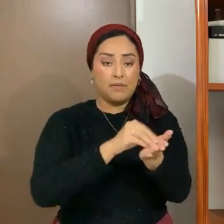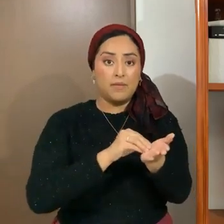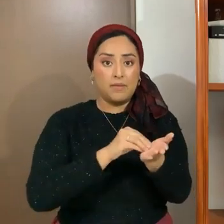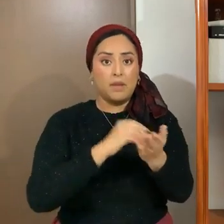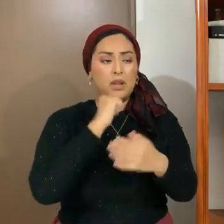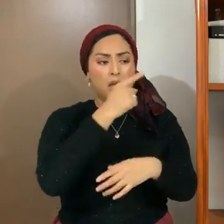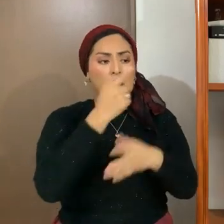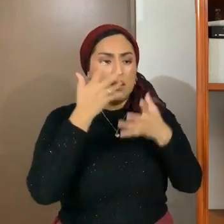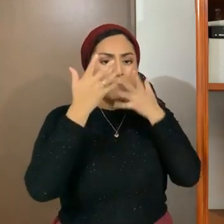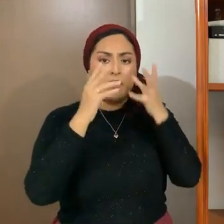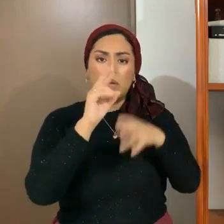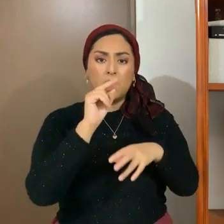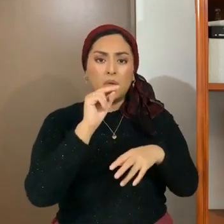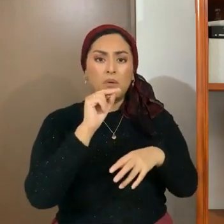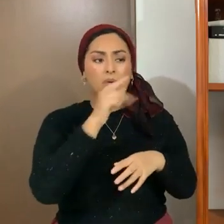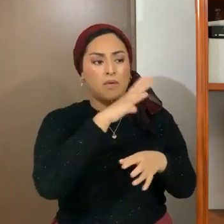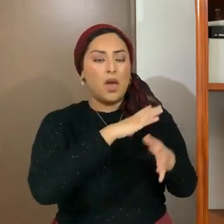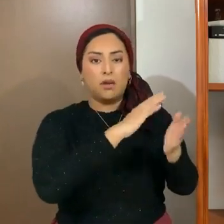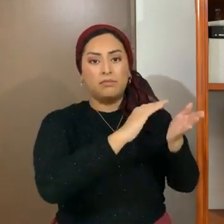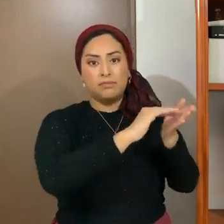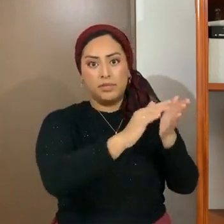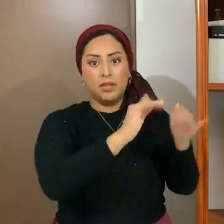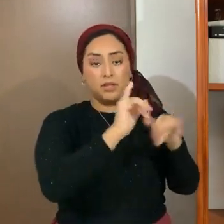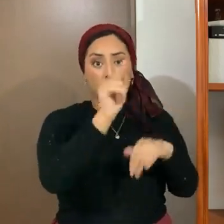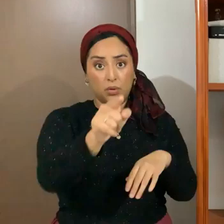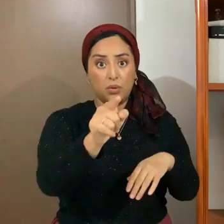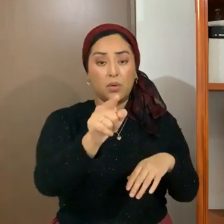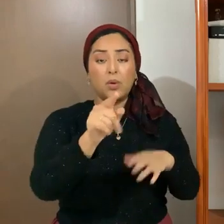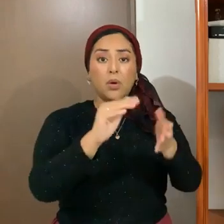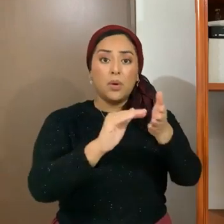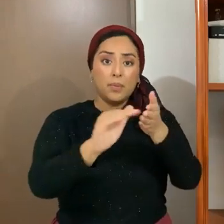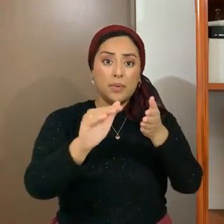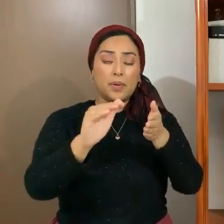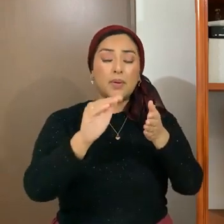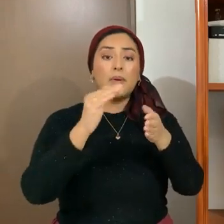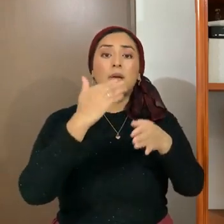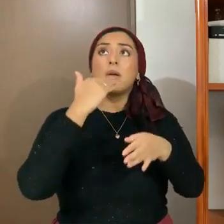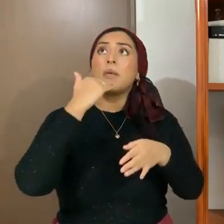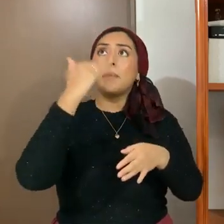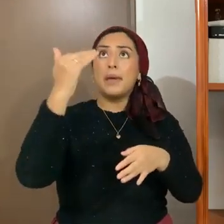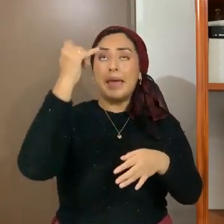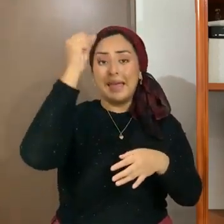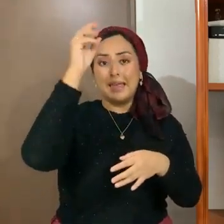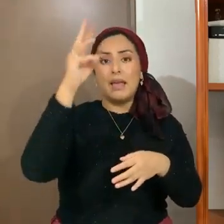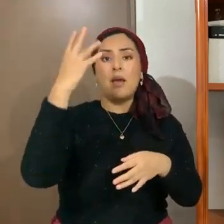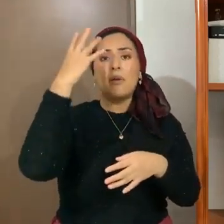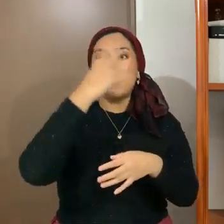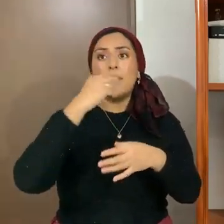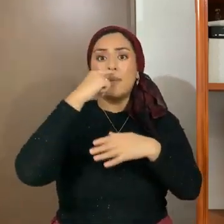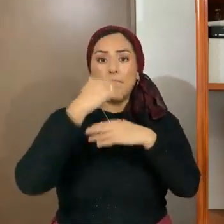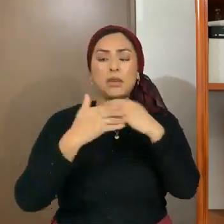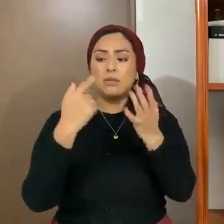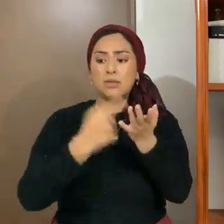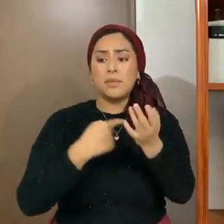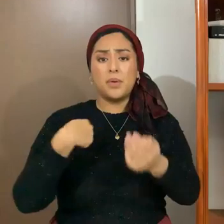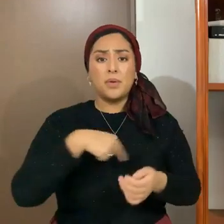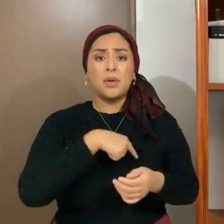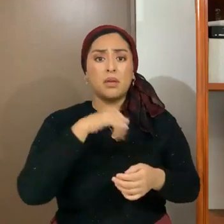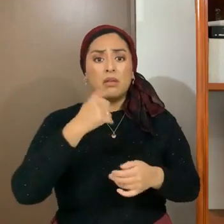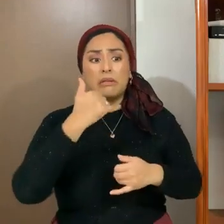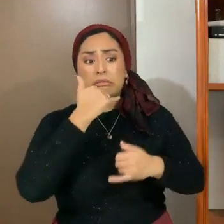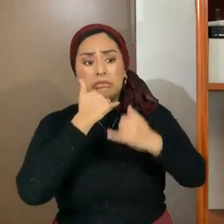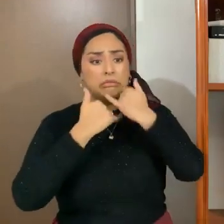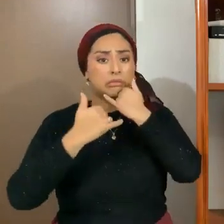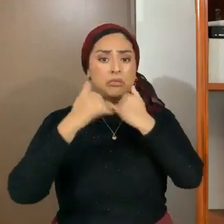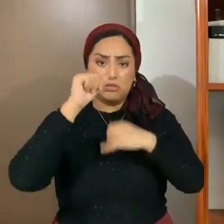para vergüenza de ellos, porque ellos son justificados, así como tú eres justificado por la sangre bendita de Yahshua. Cometemos errores, cometemos